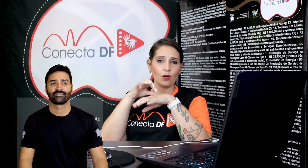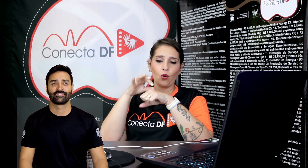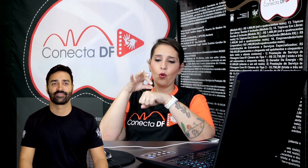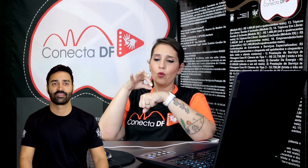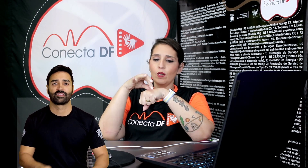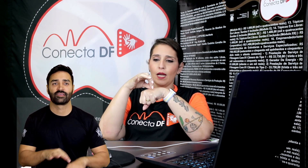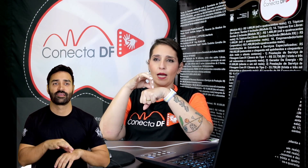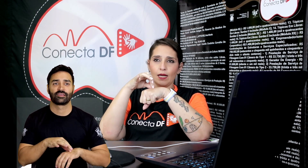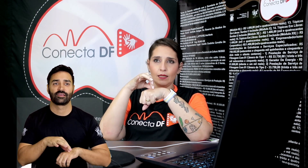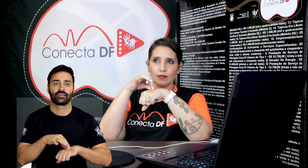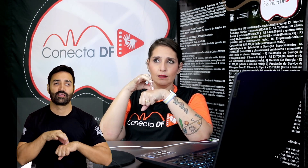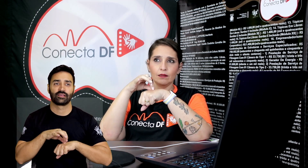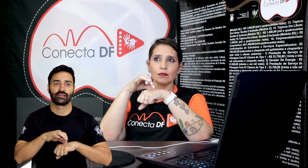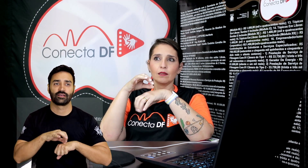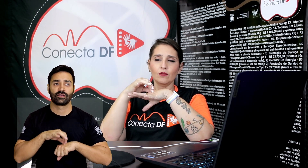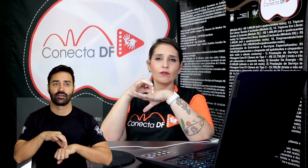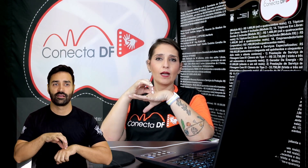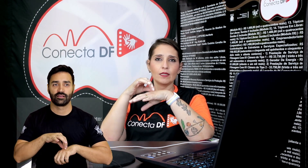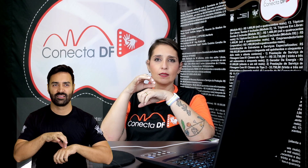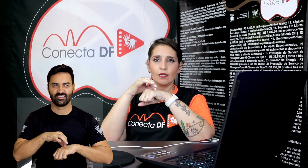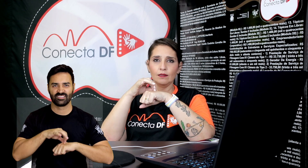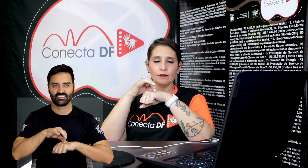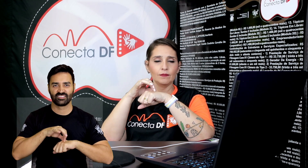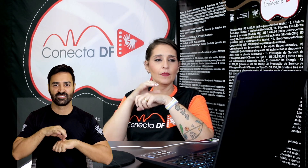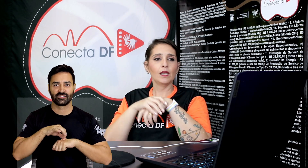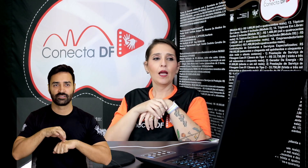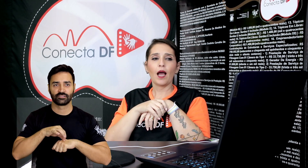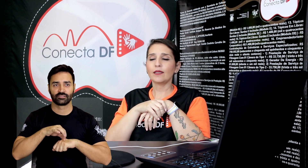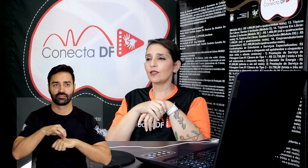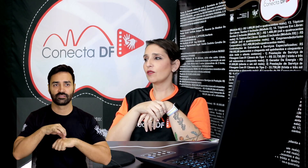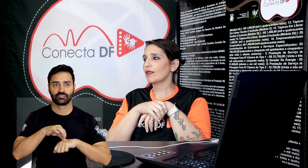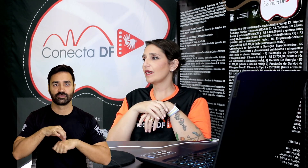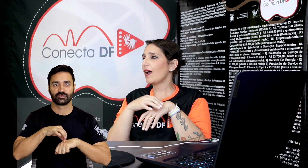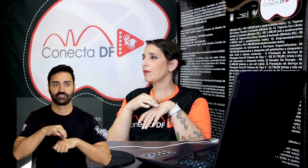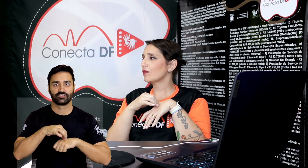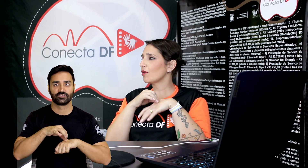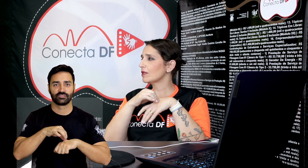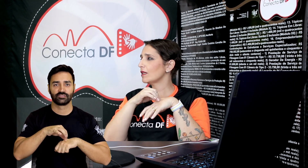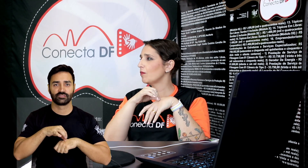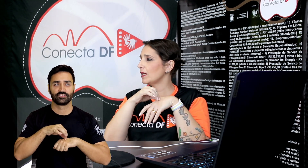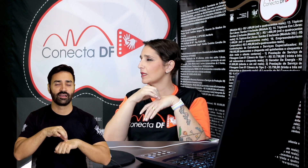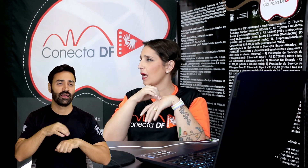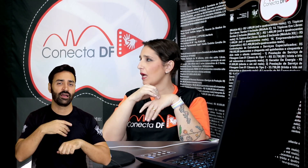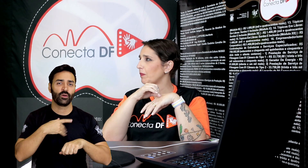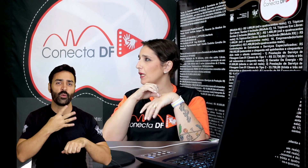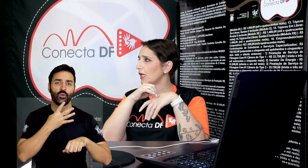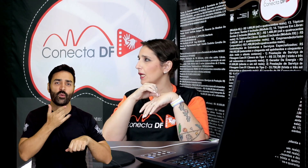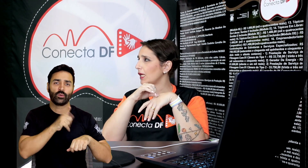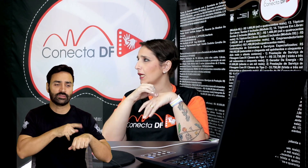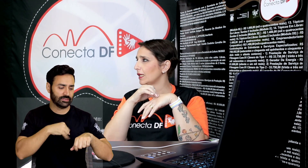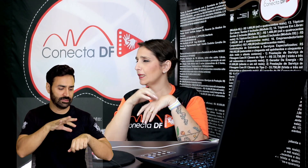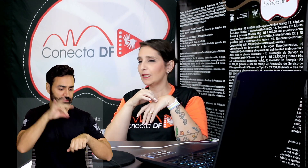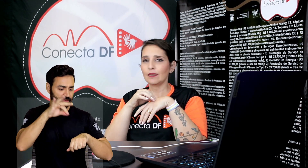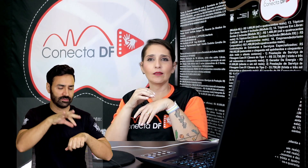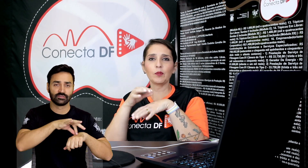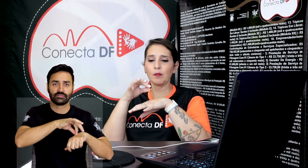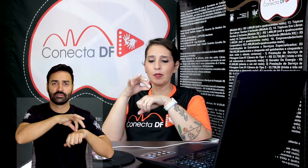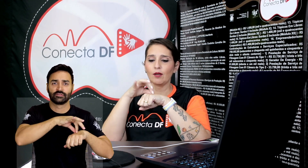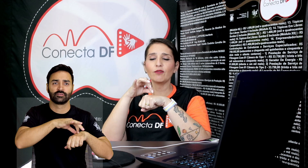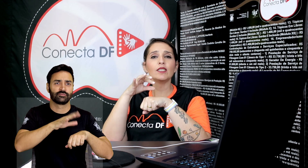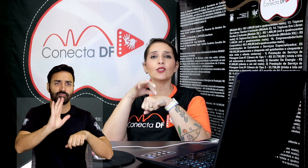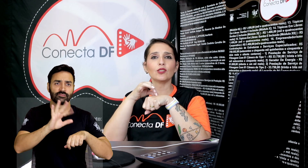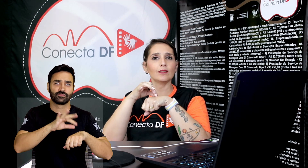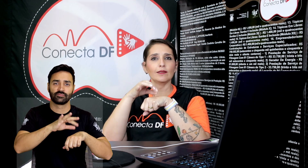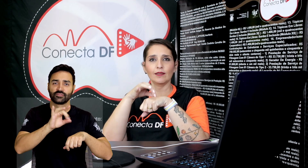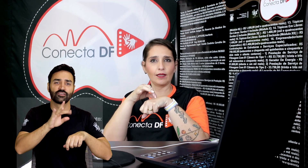Carne ou carne, tanto faz, tá? Aí tem gente que fala assim, ah, mas eu não consigo beliscar a pelinha. Não tem problema